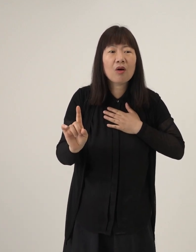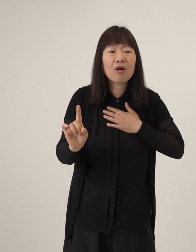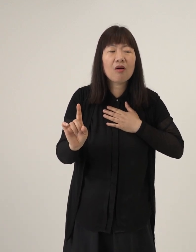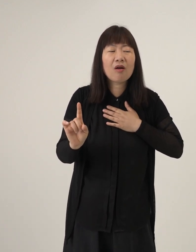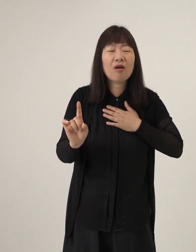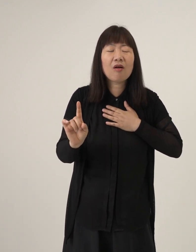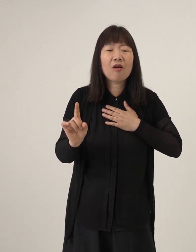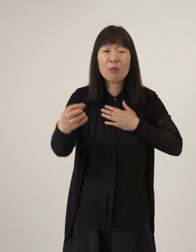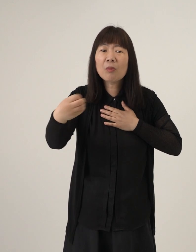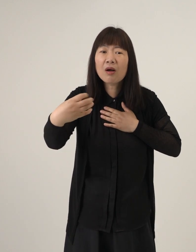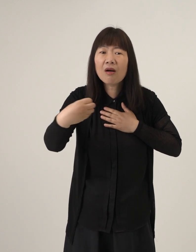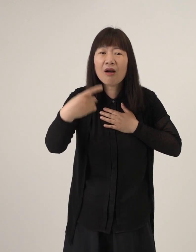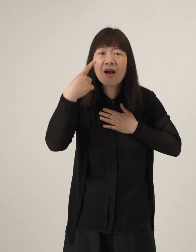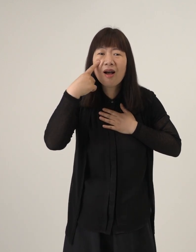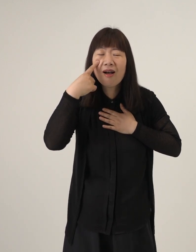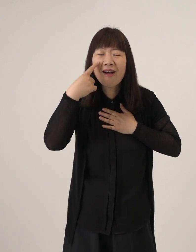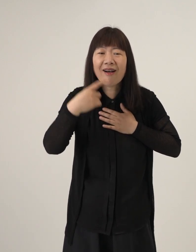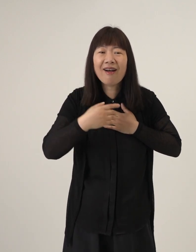에?